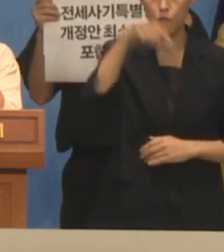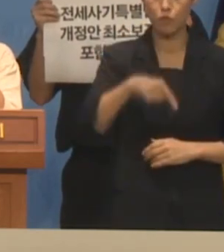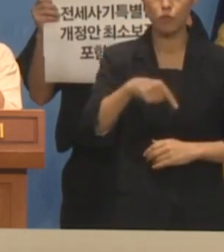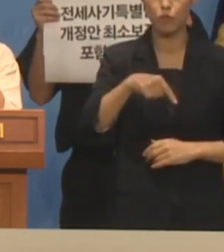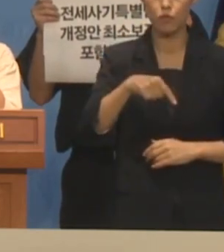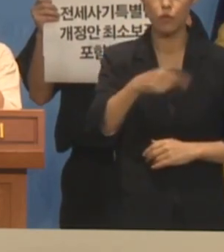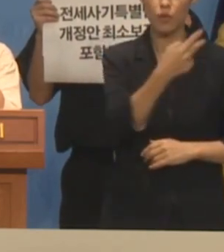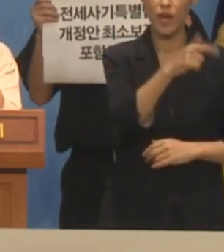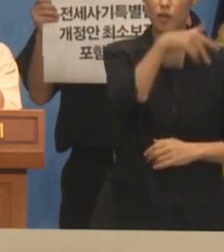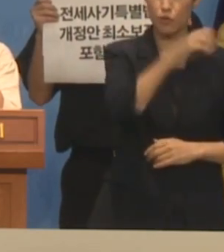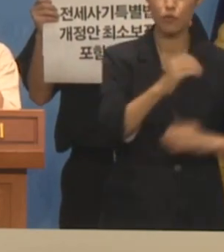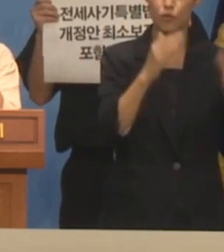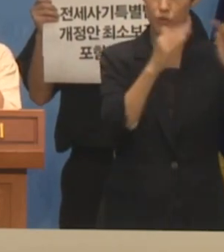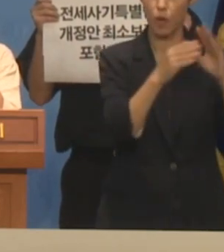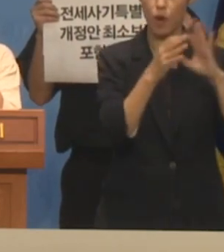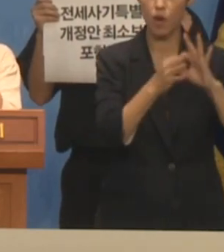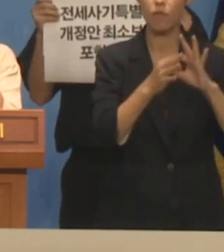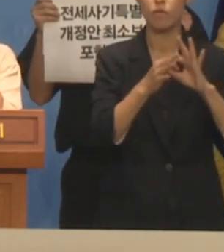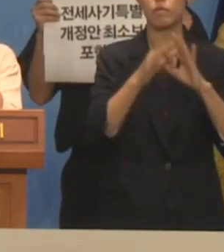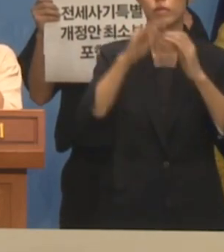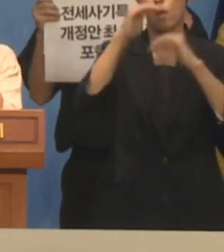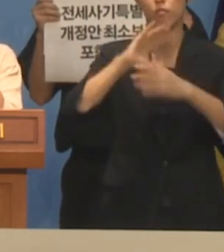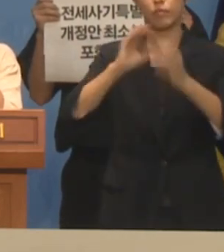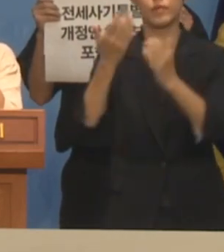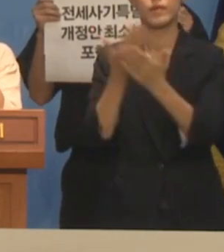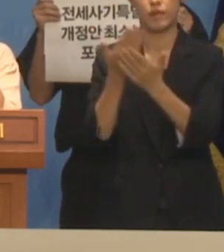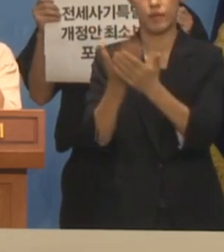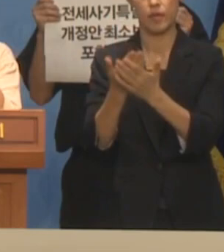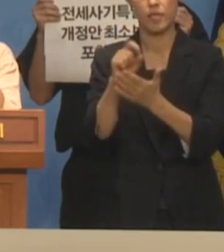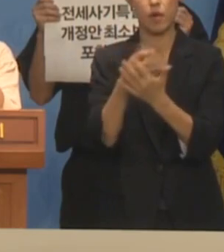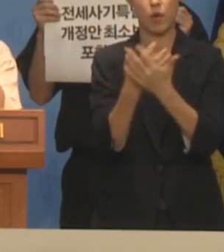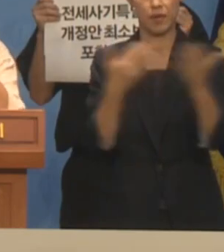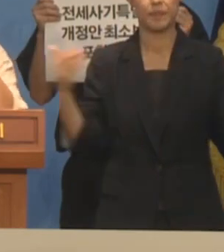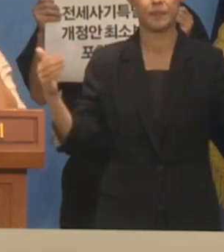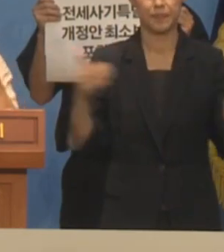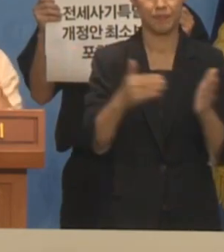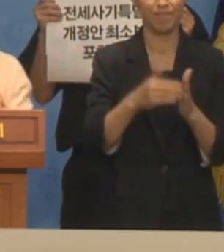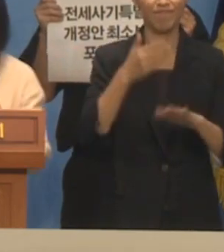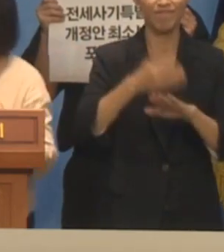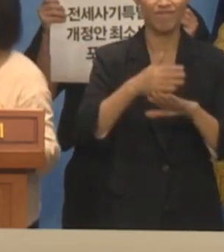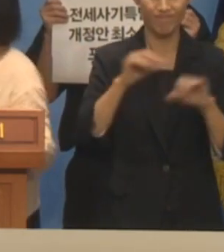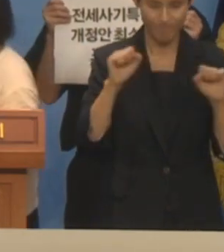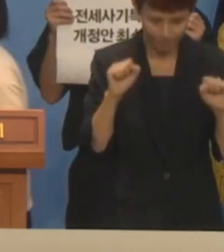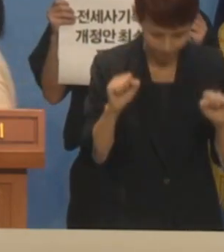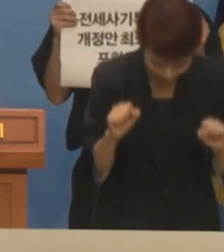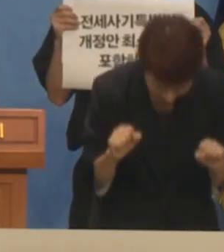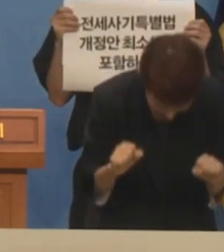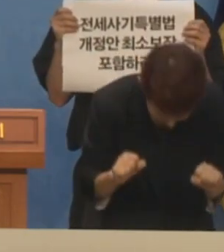논의되어서 법 개정안에 당기길 다시 한번 촉구하며 오늘 기자회견을 마무리하겠습니다. 감사합니다.